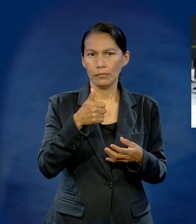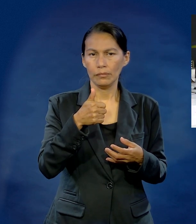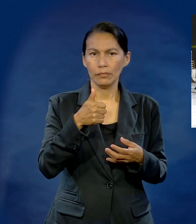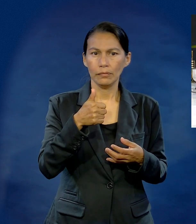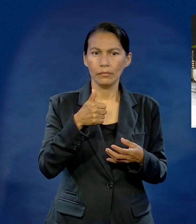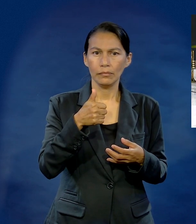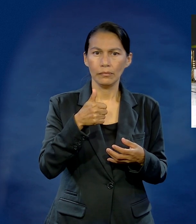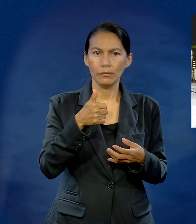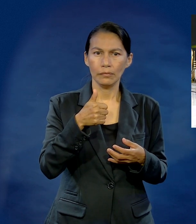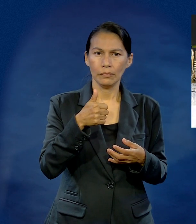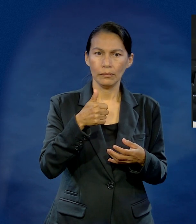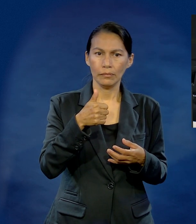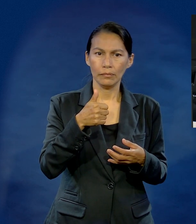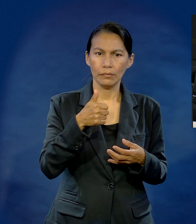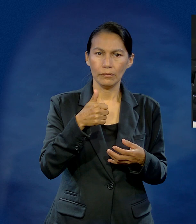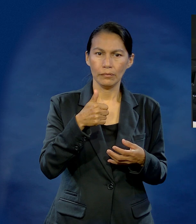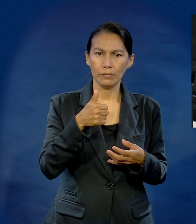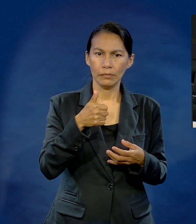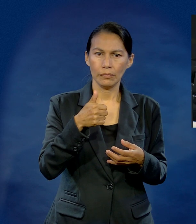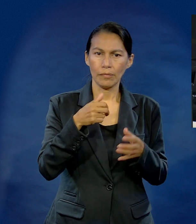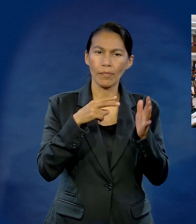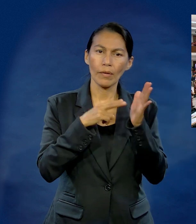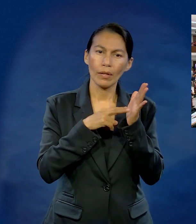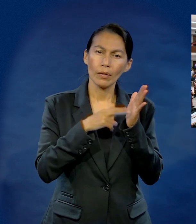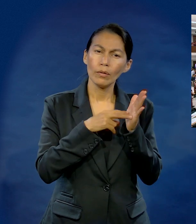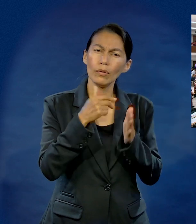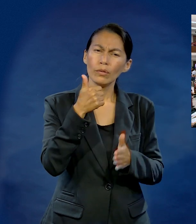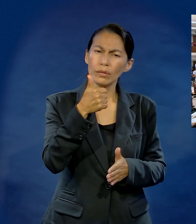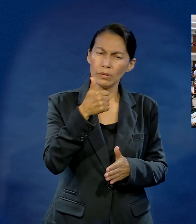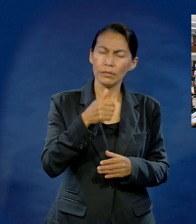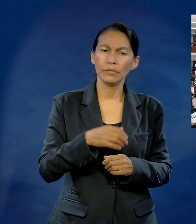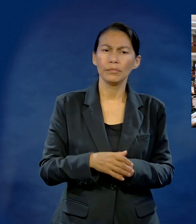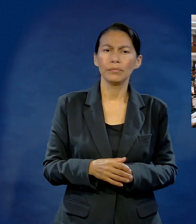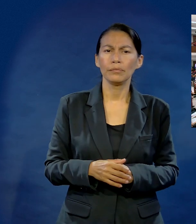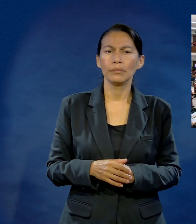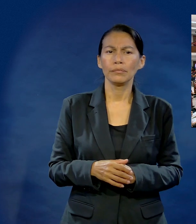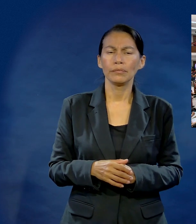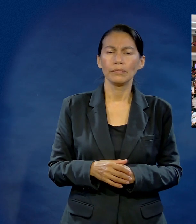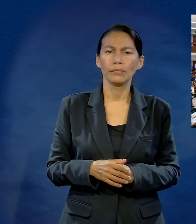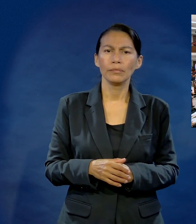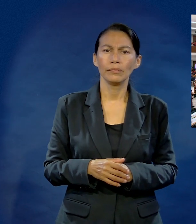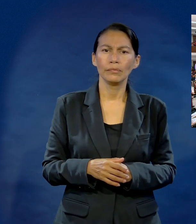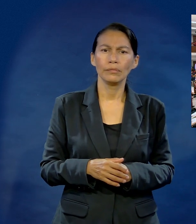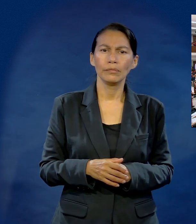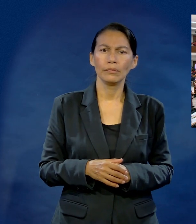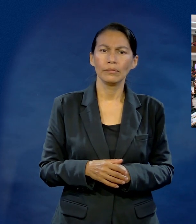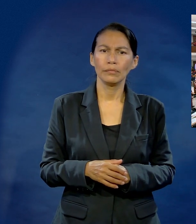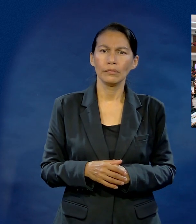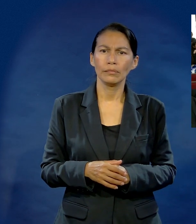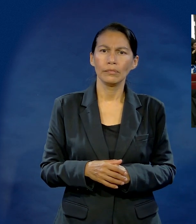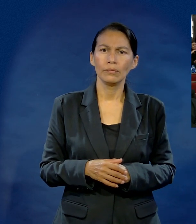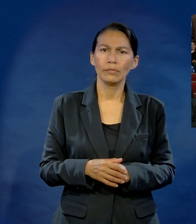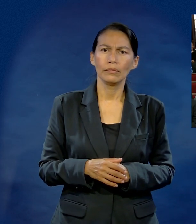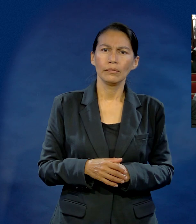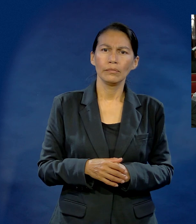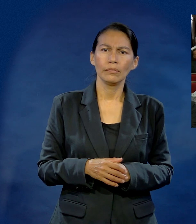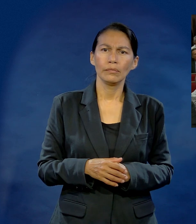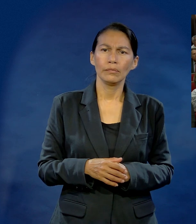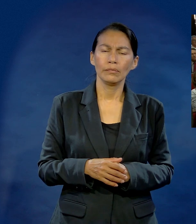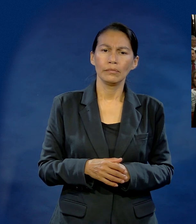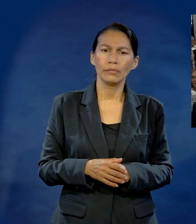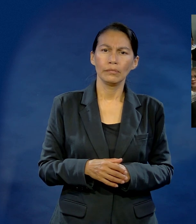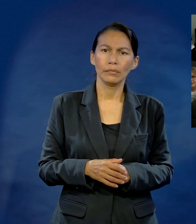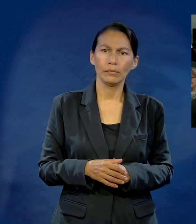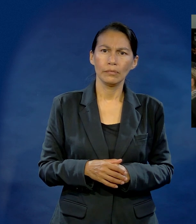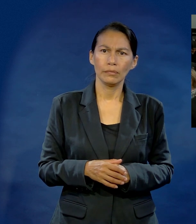En el nombre de Dios, aprenderé de mis errores. Diga así, repítale usted en el Señor.